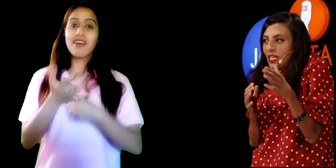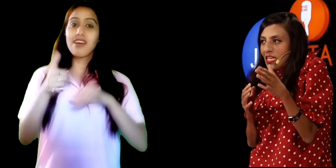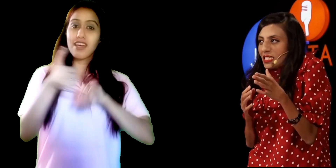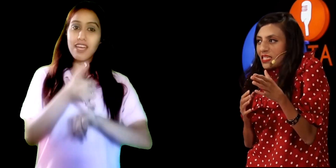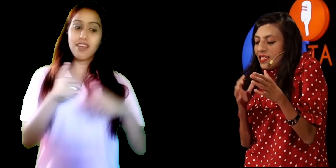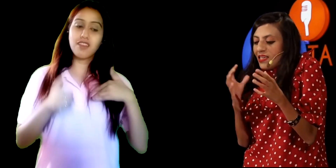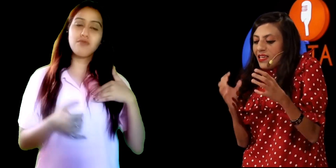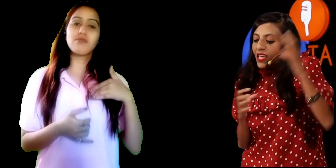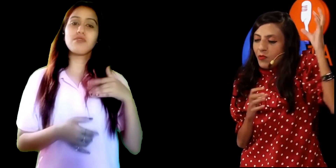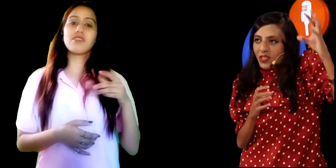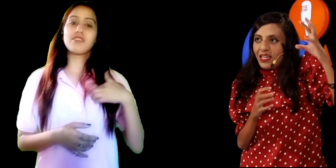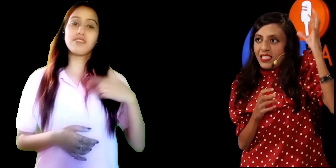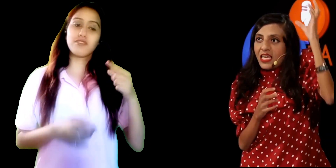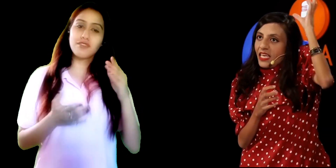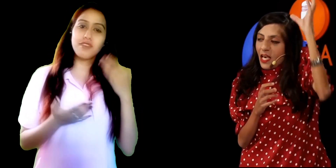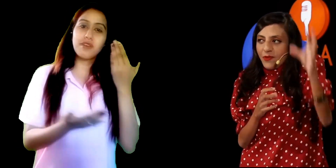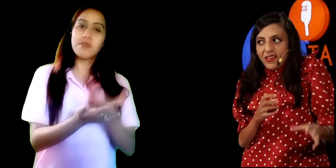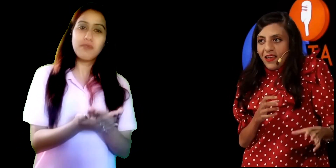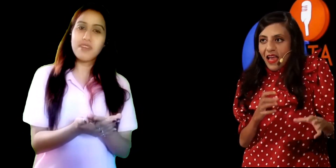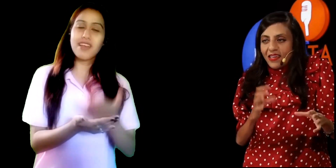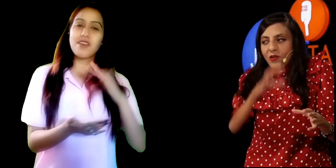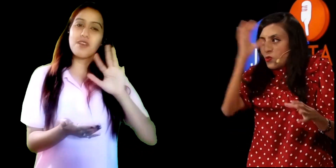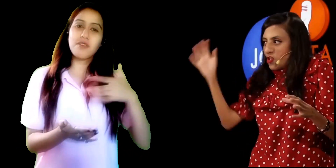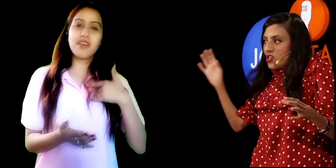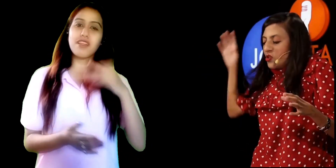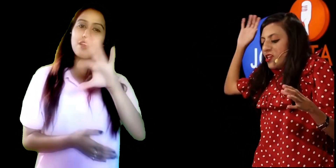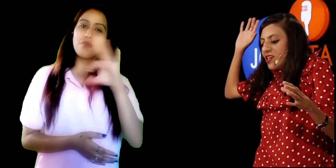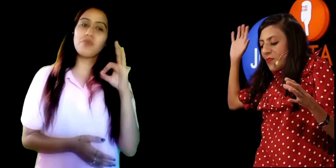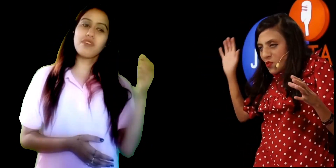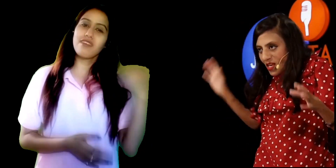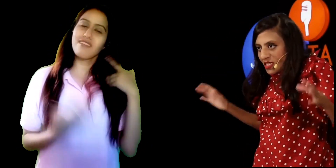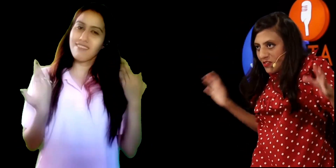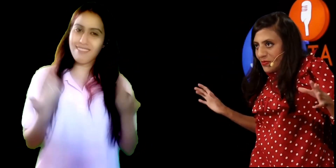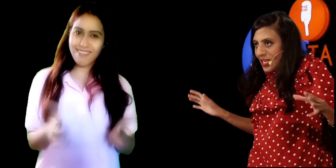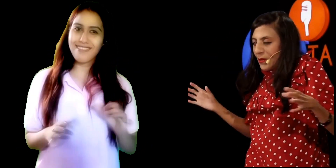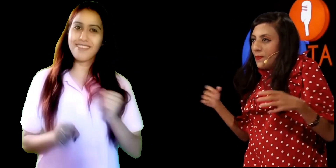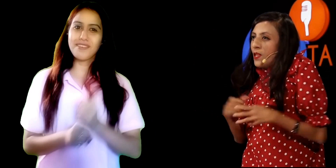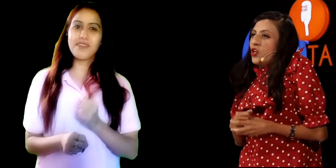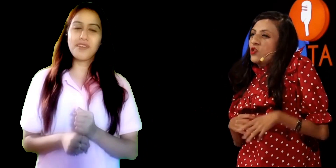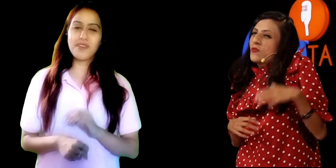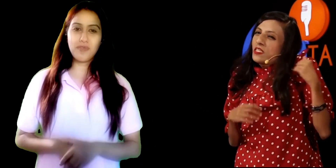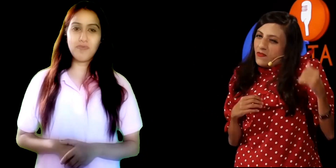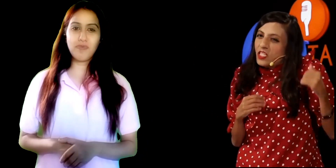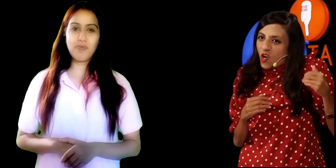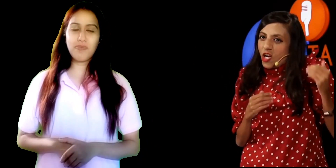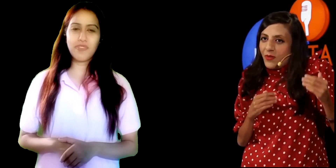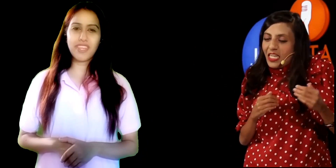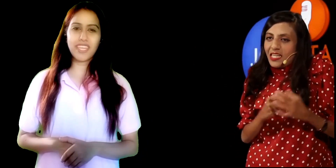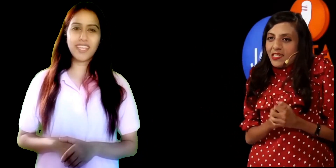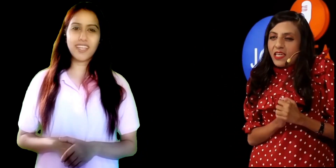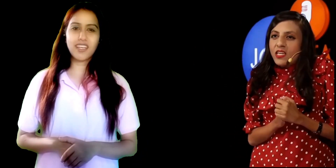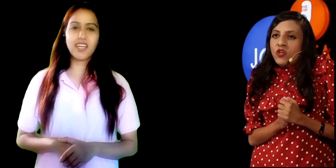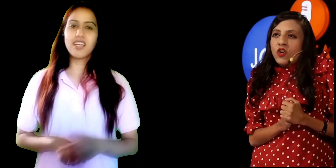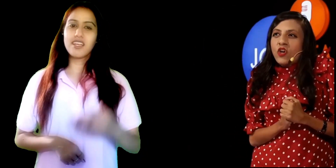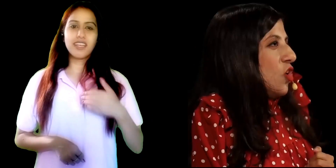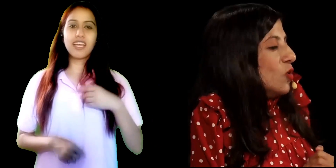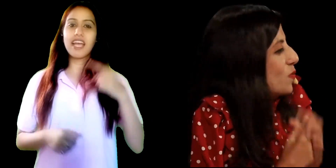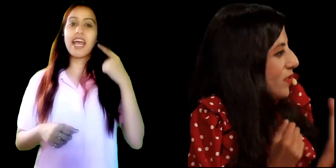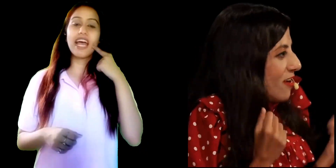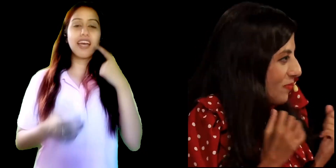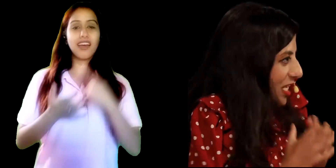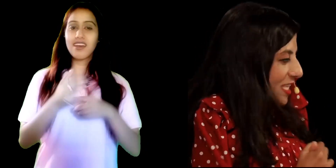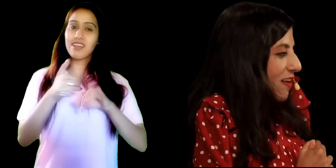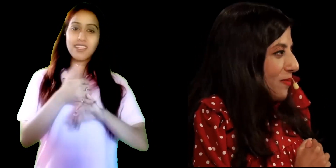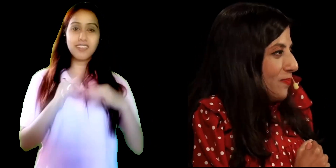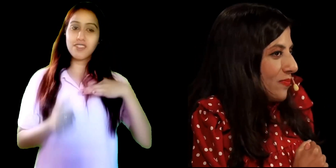सर्विस अलॉटमेंट की लिस्ट आई, कि एक होती है लिस्ट कि आपका क्या रैंक है, दूसरी लिस्ट होती है कि आपको क्या सर्विस मिली है। तो जब सर्विस अलॉटमेंट की लिस्ट आई